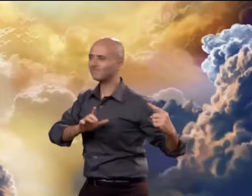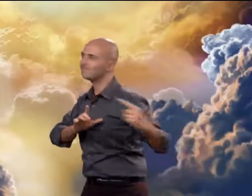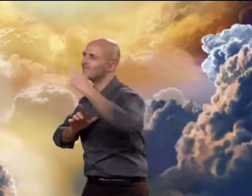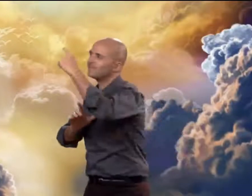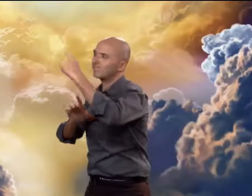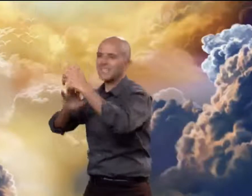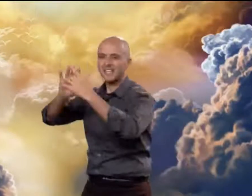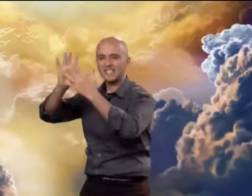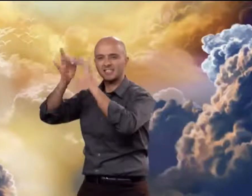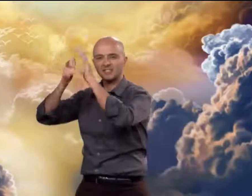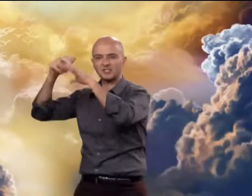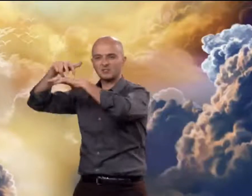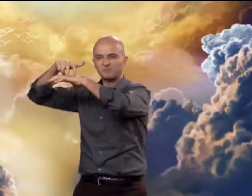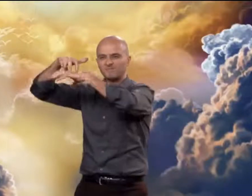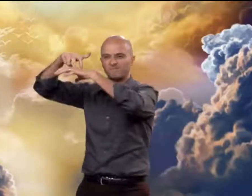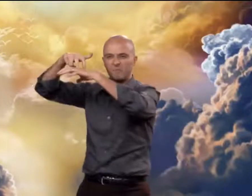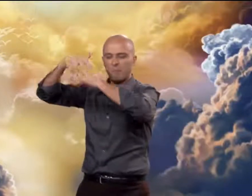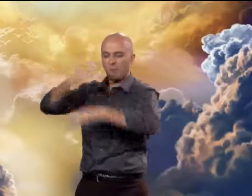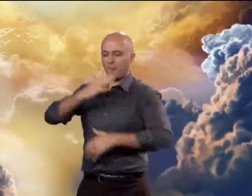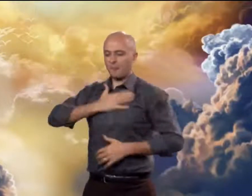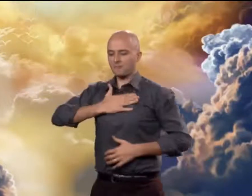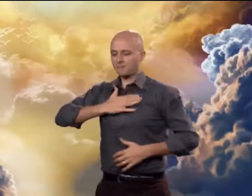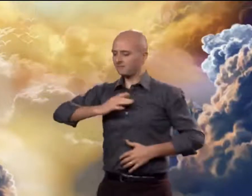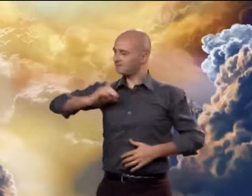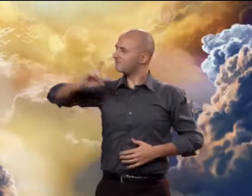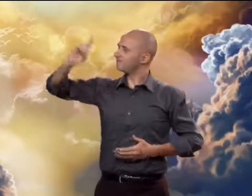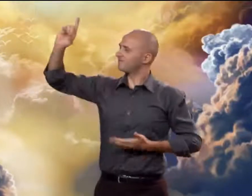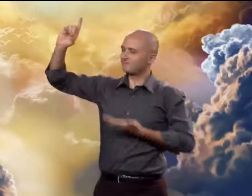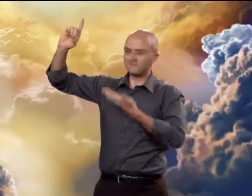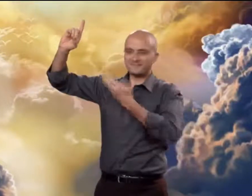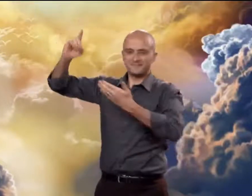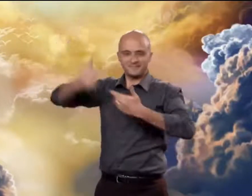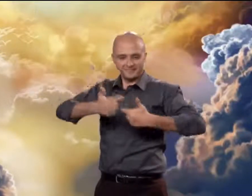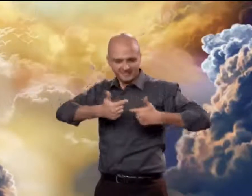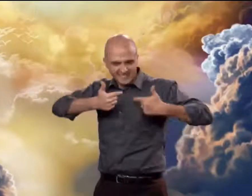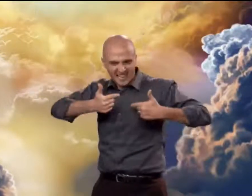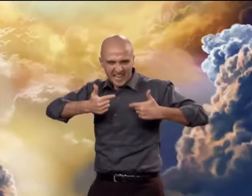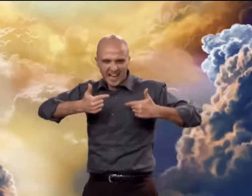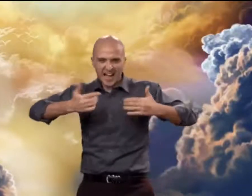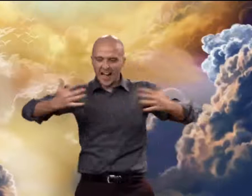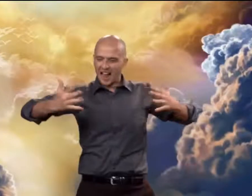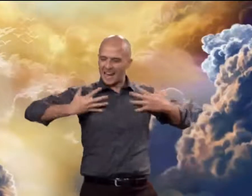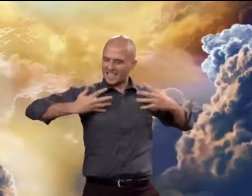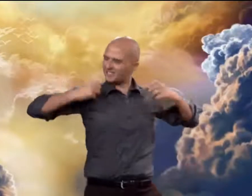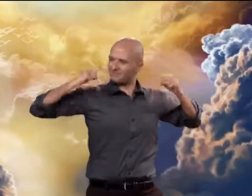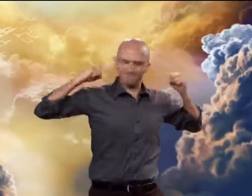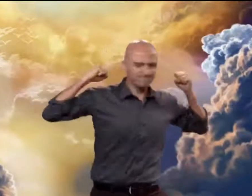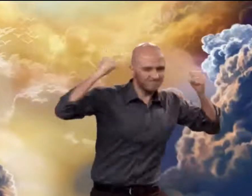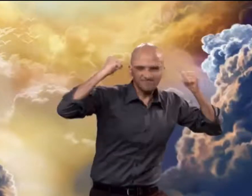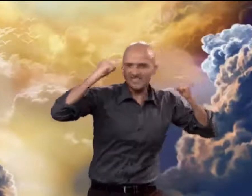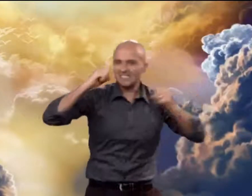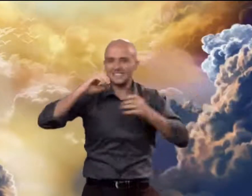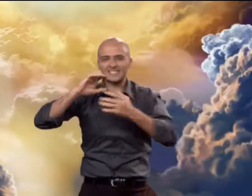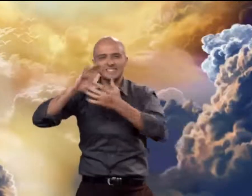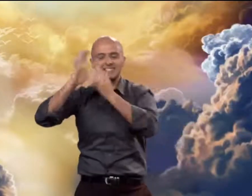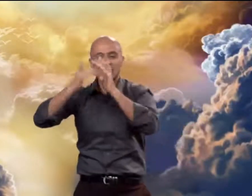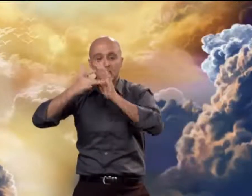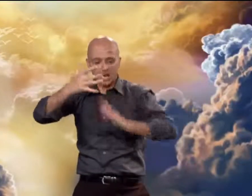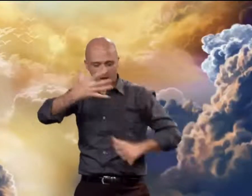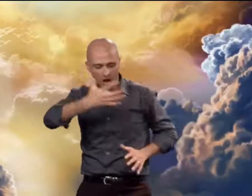nele. Exultemos e alegremo-nos, pois ele nos salvou." O Salvador confortou seus discípulos com a certeza de que